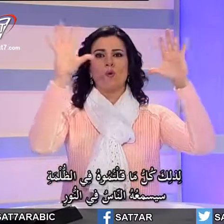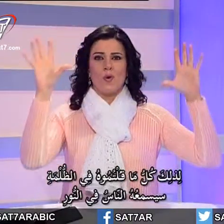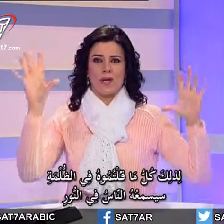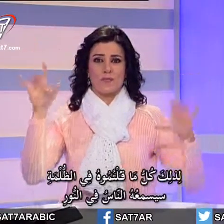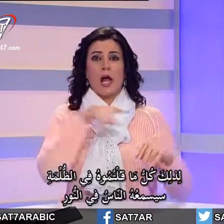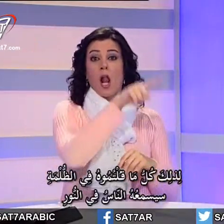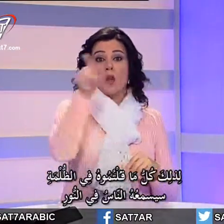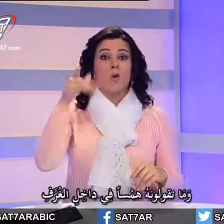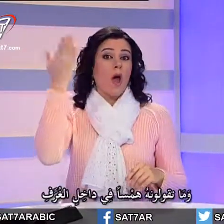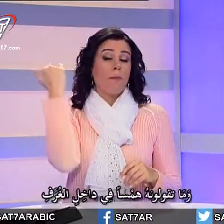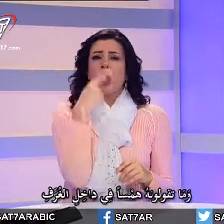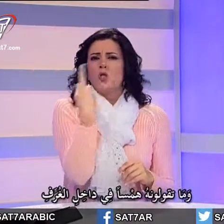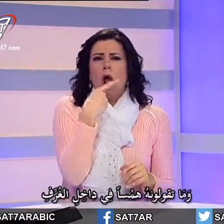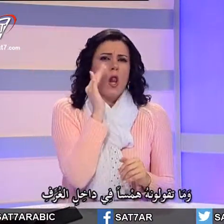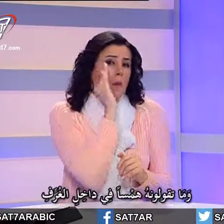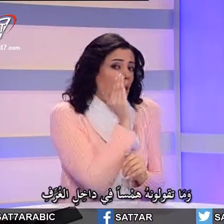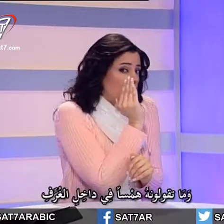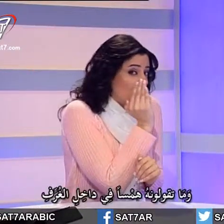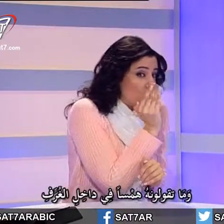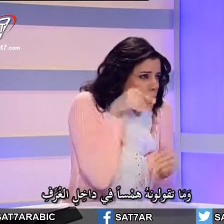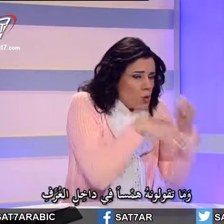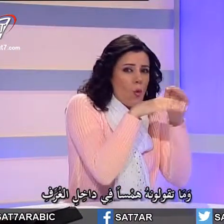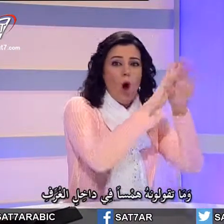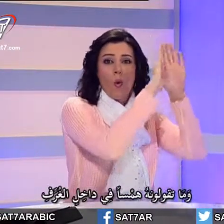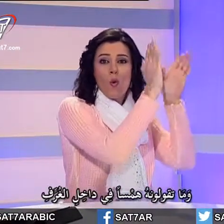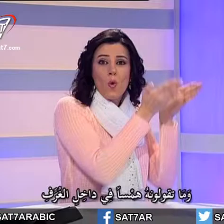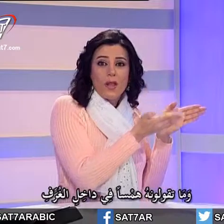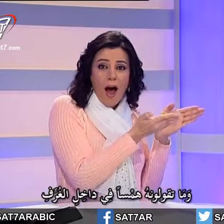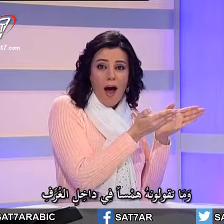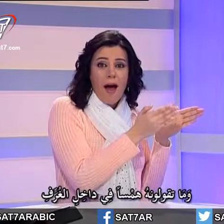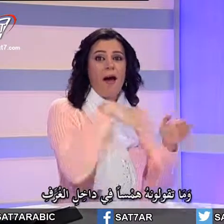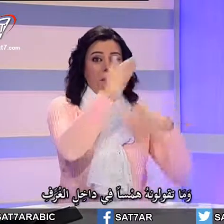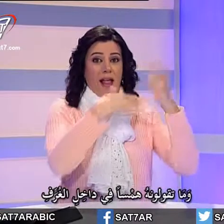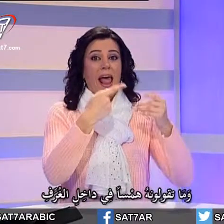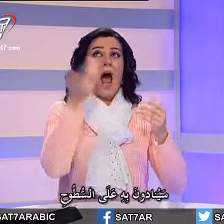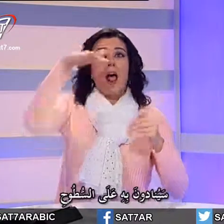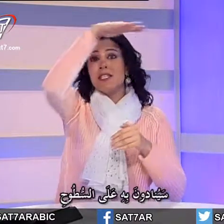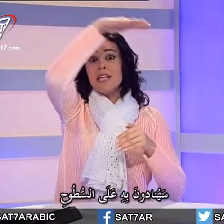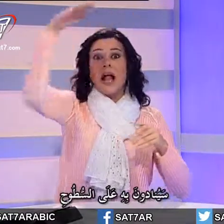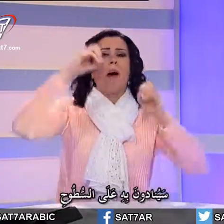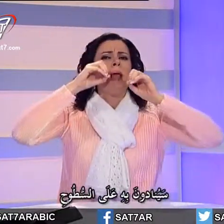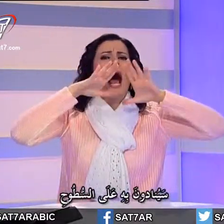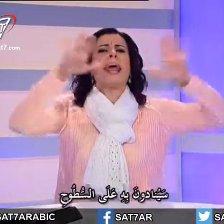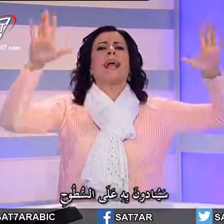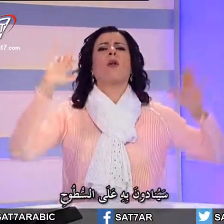النور، وما تقولونه همسا في داخل الغرف سينادون به على